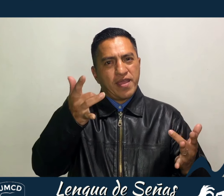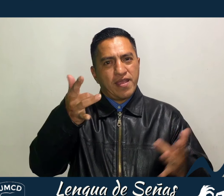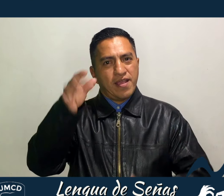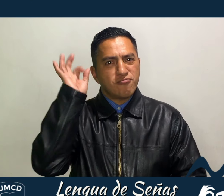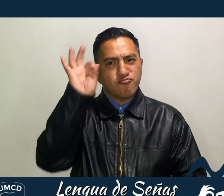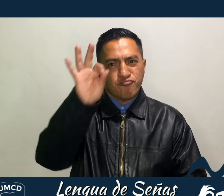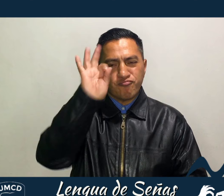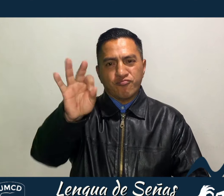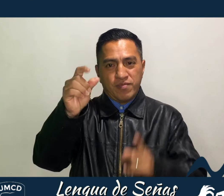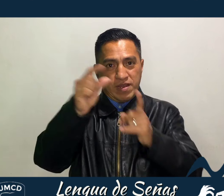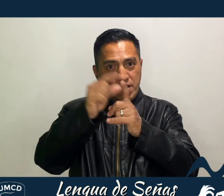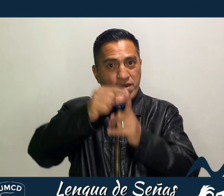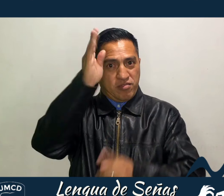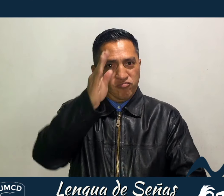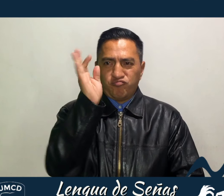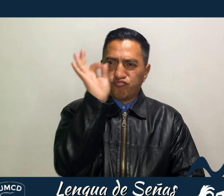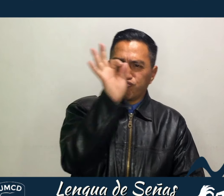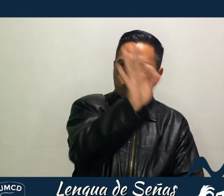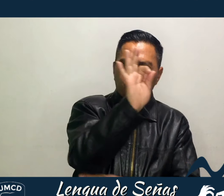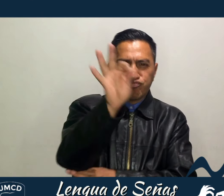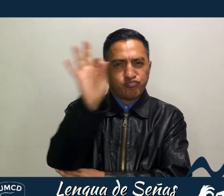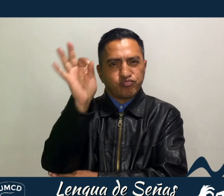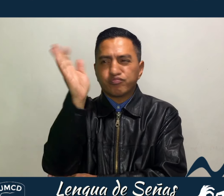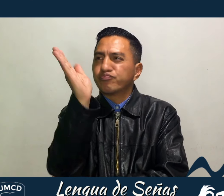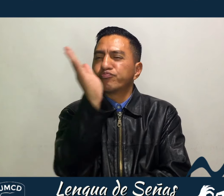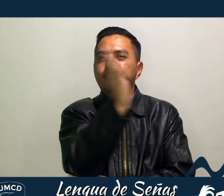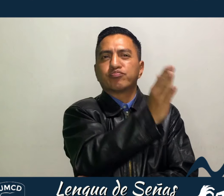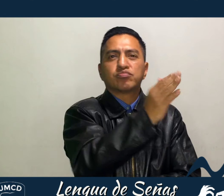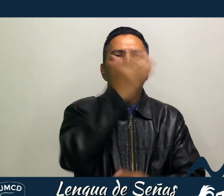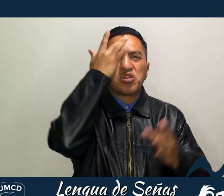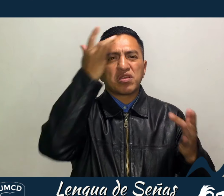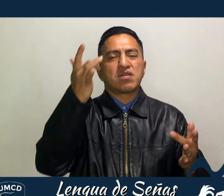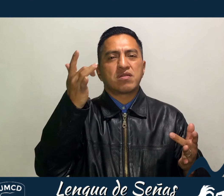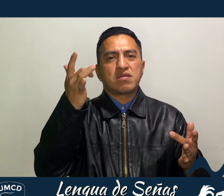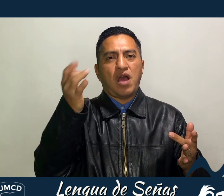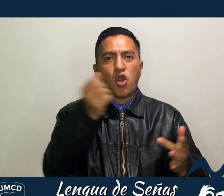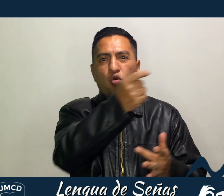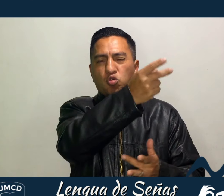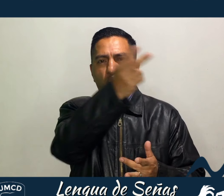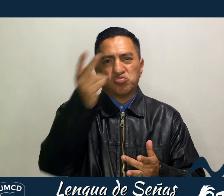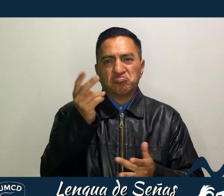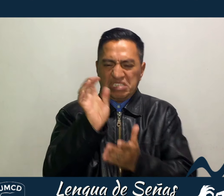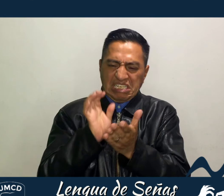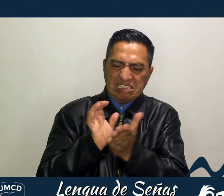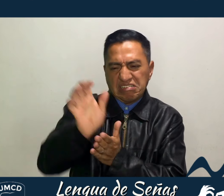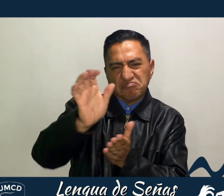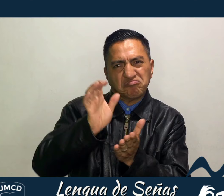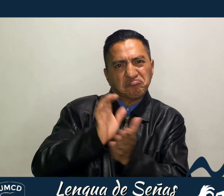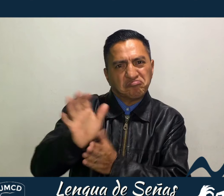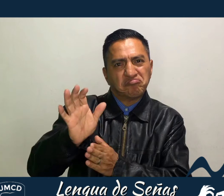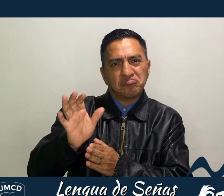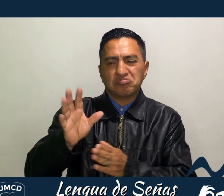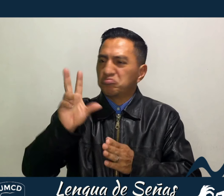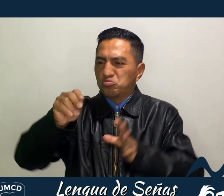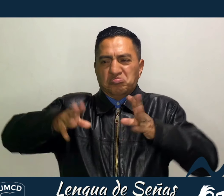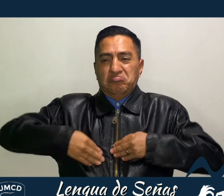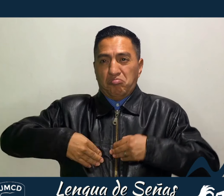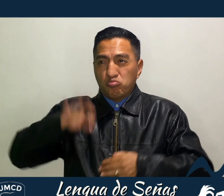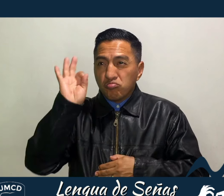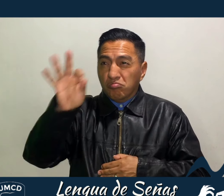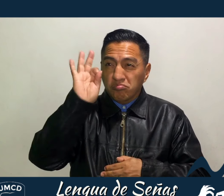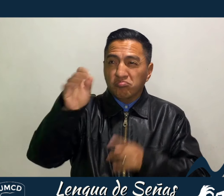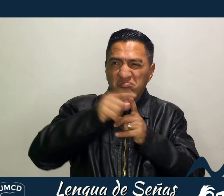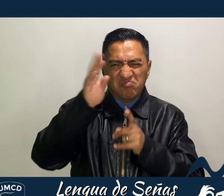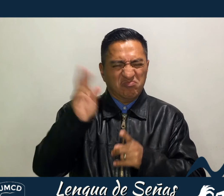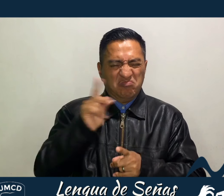¿Por qué la predicación de la palabra de Dios parece cada vez más rechazada y menos aceptada